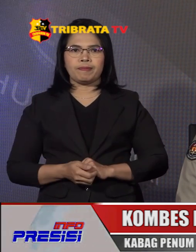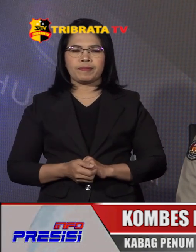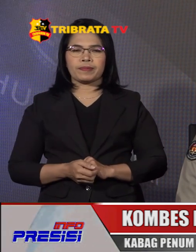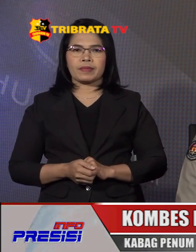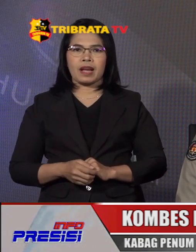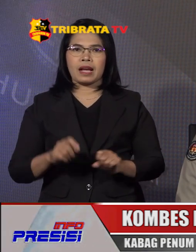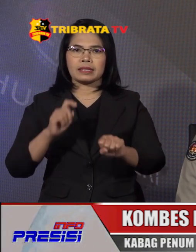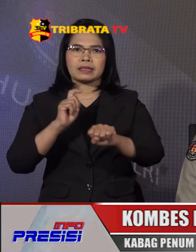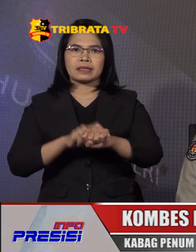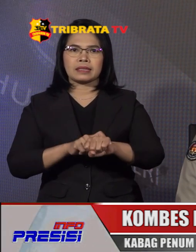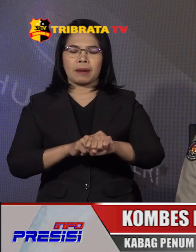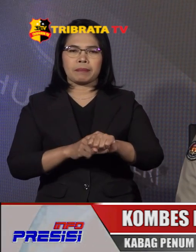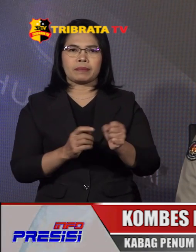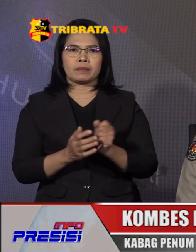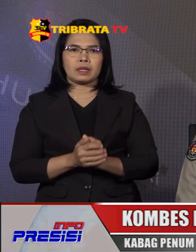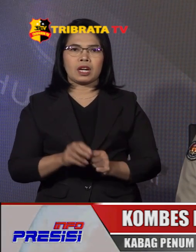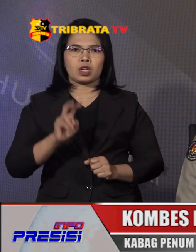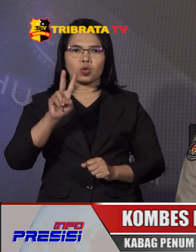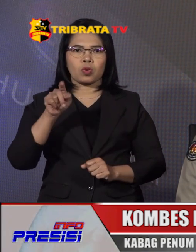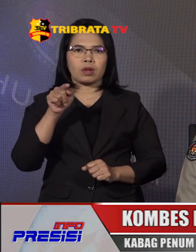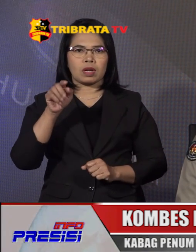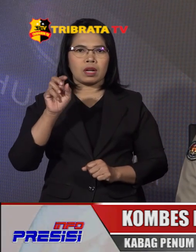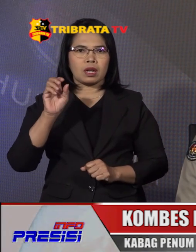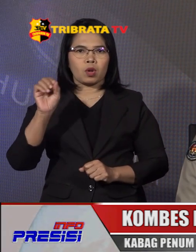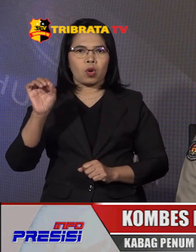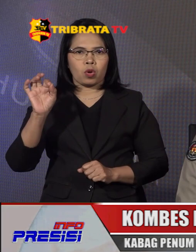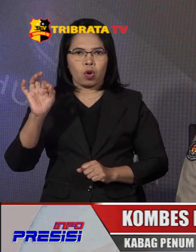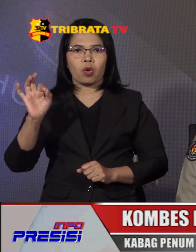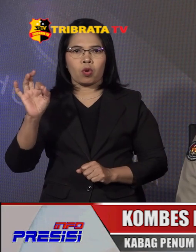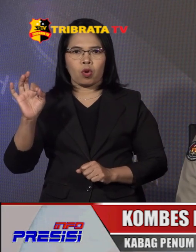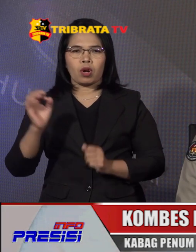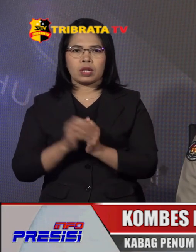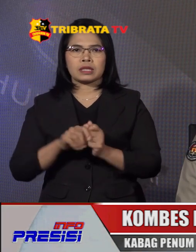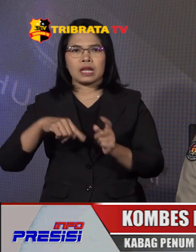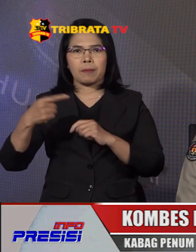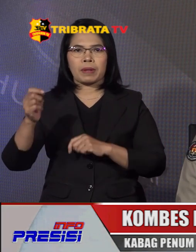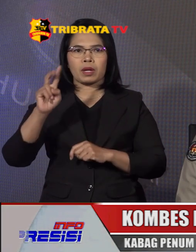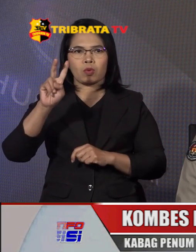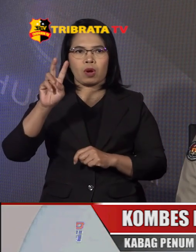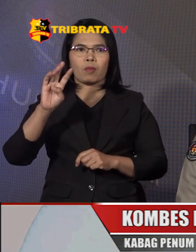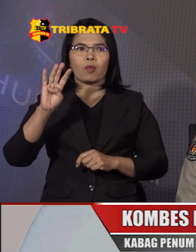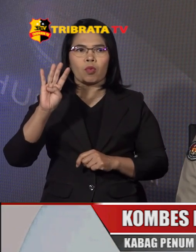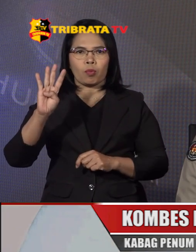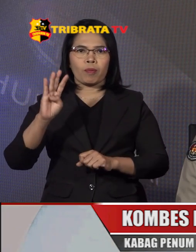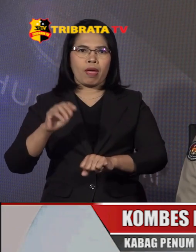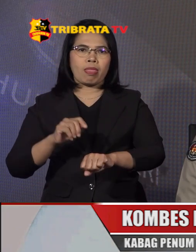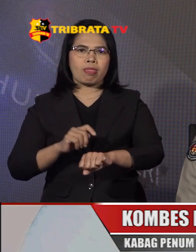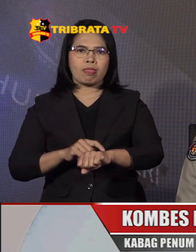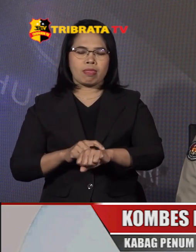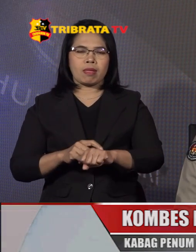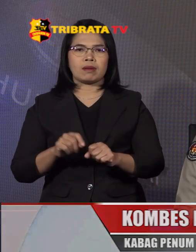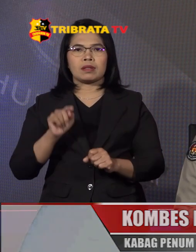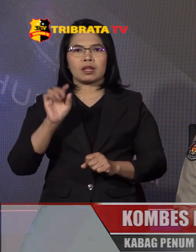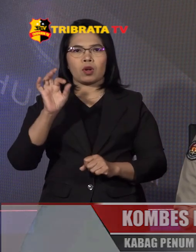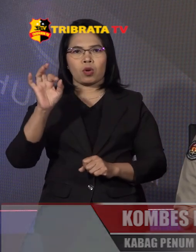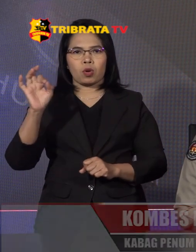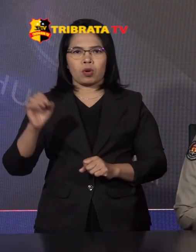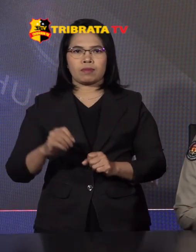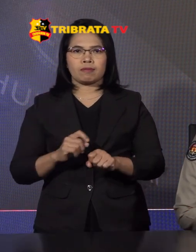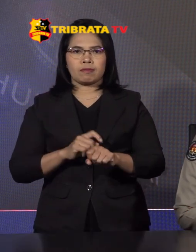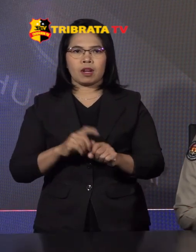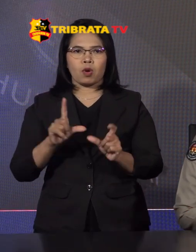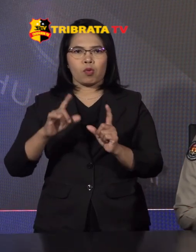pukul 14.00 sampai dengan 24.00 Waktu Indonesia Barat